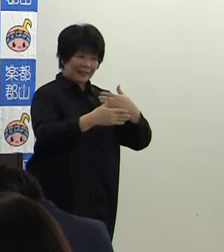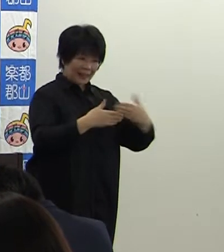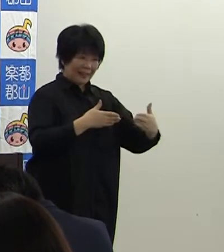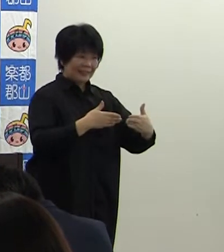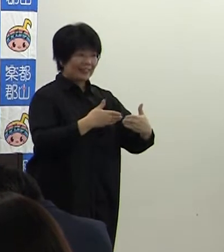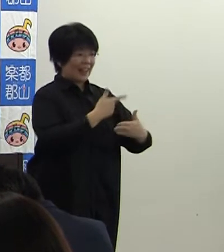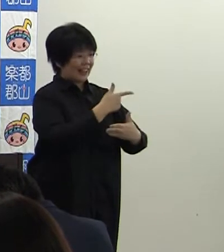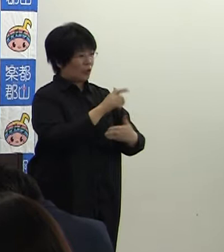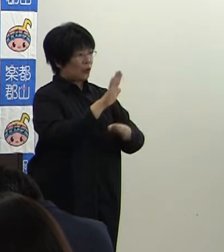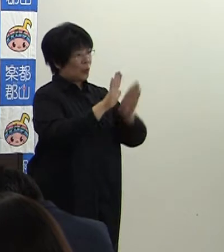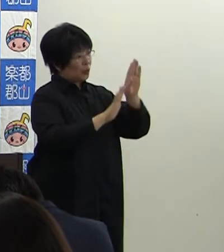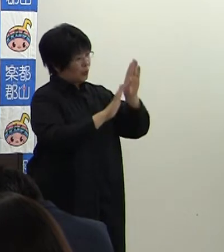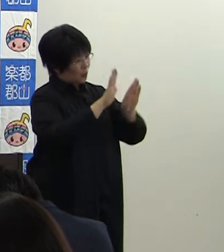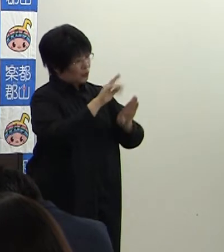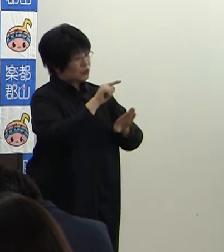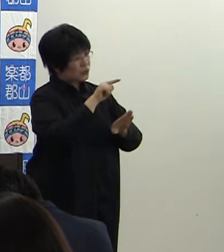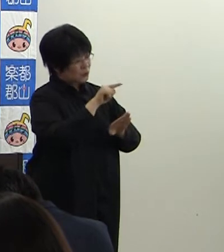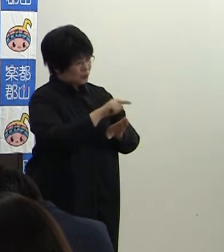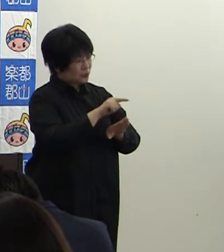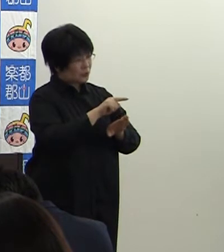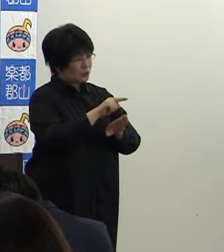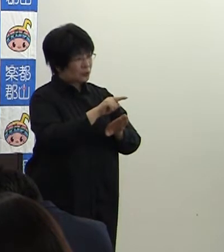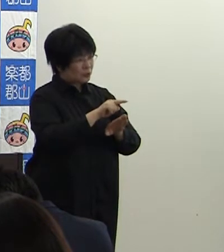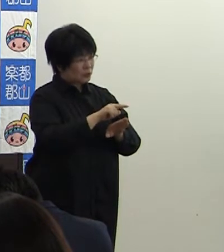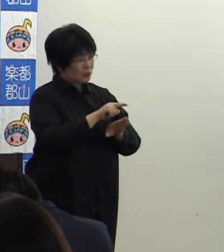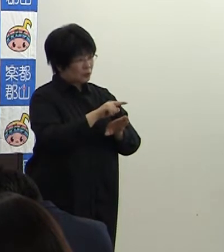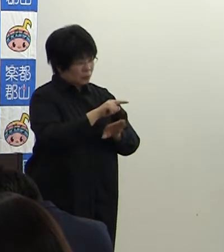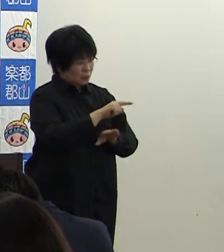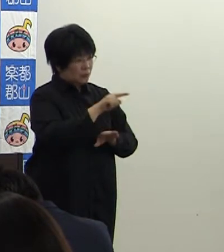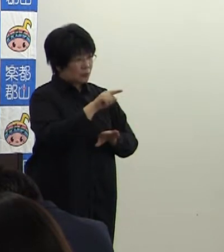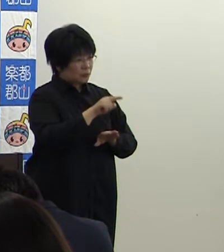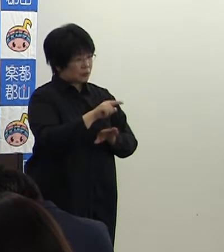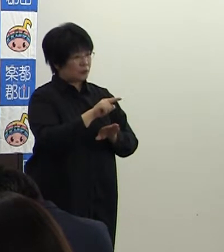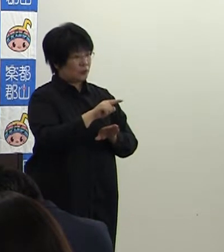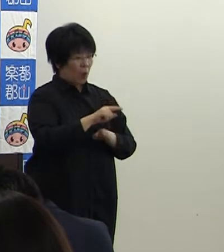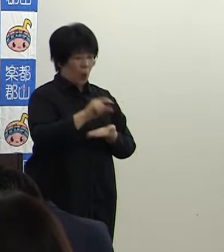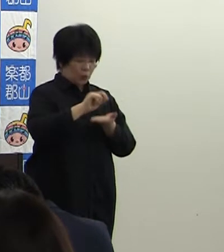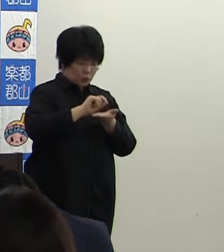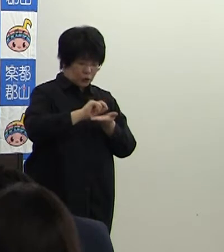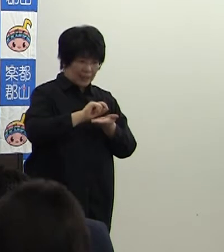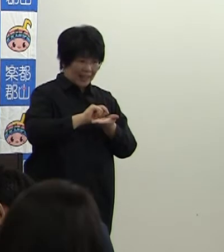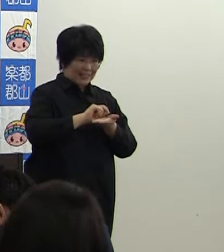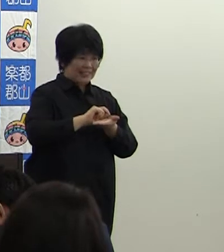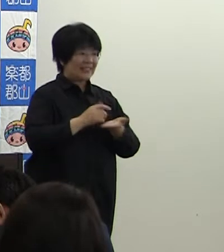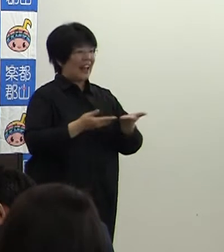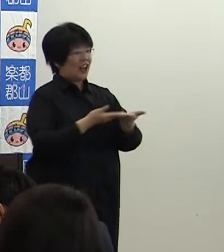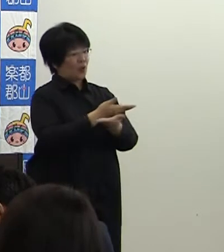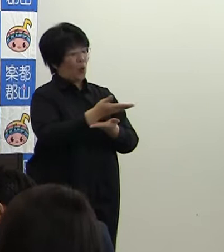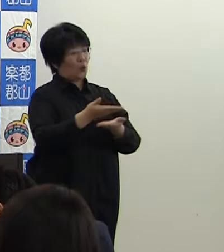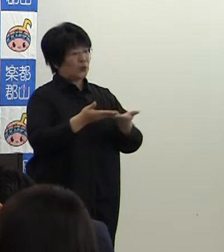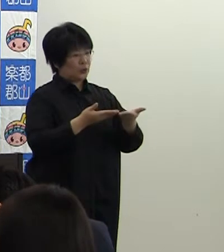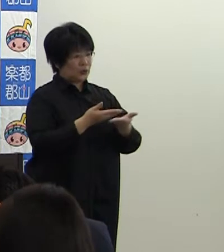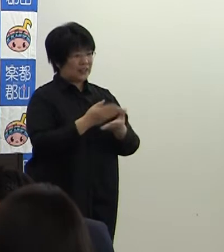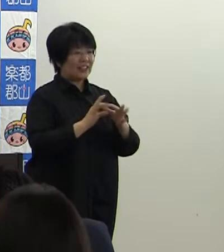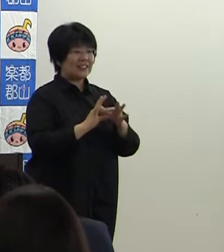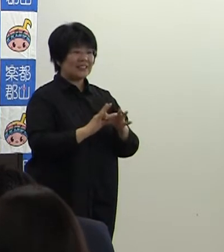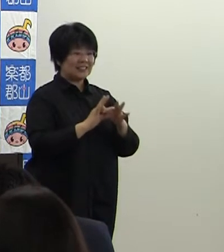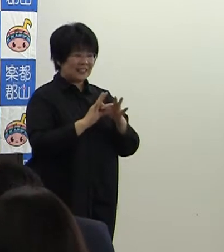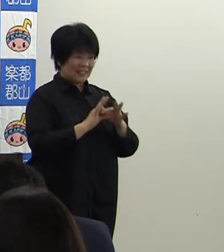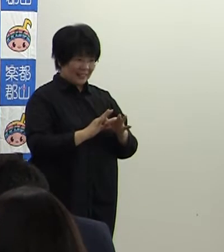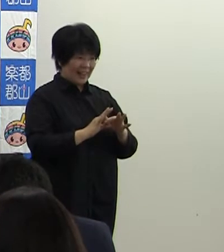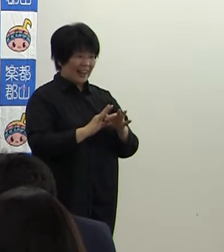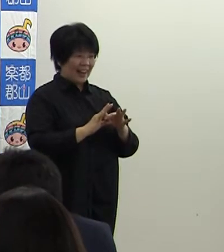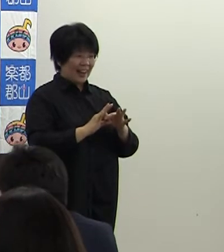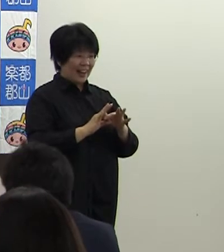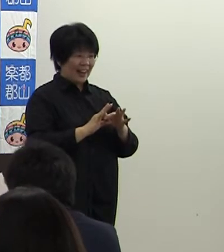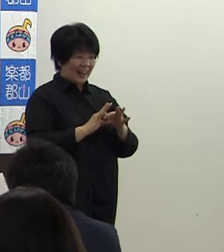れからの取材をいただいた上でですね、これから学生さんの交流について、これは長い目で見